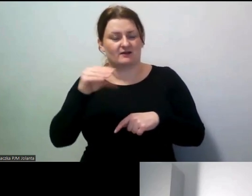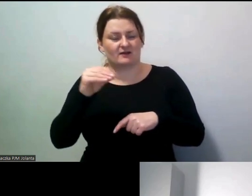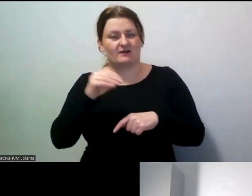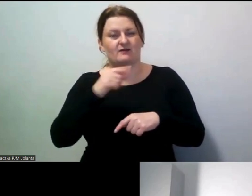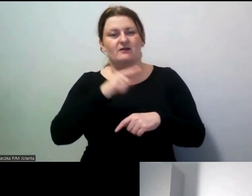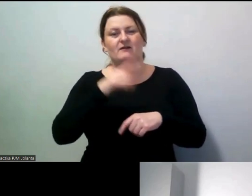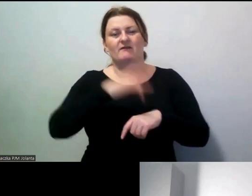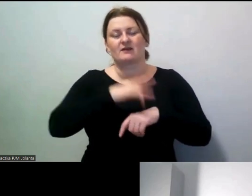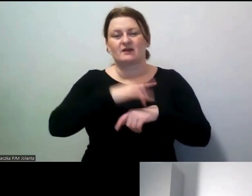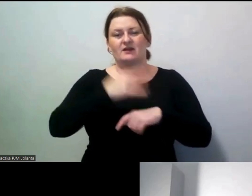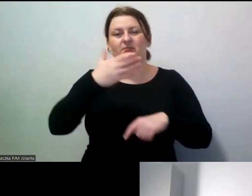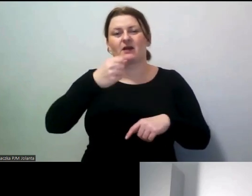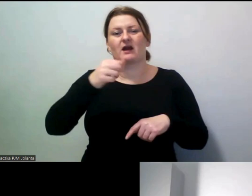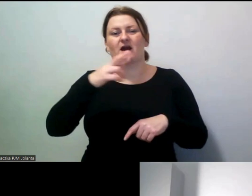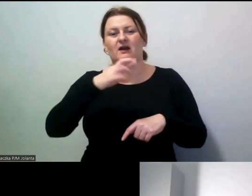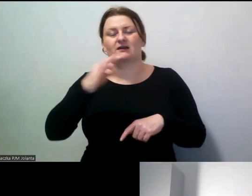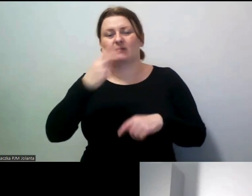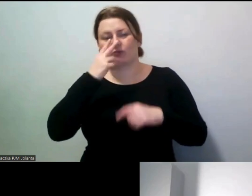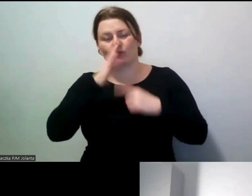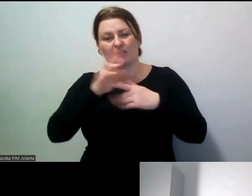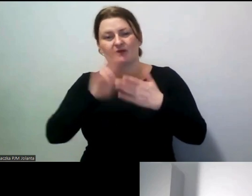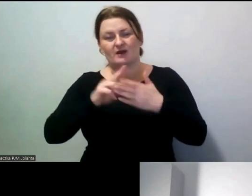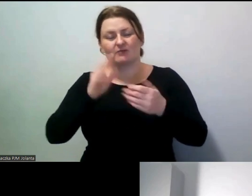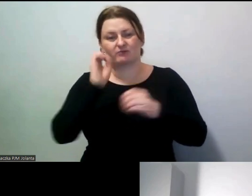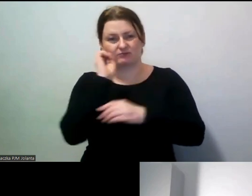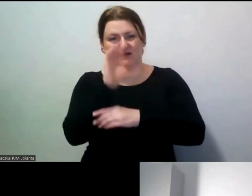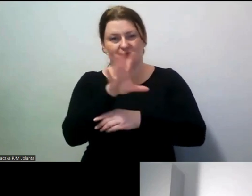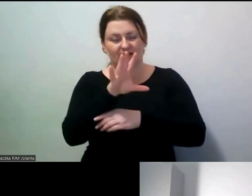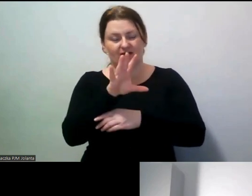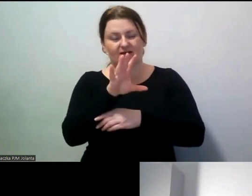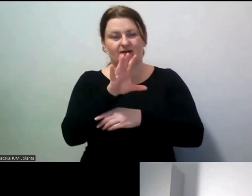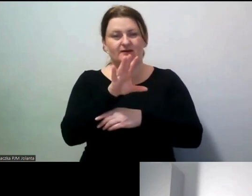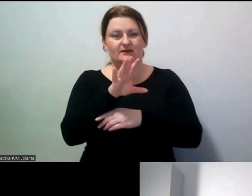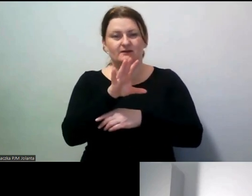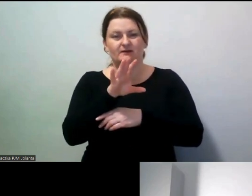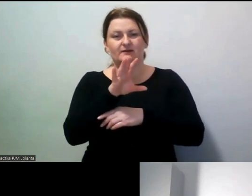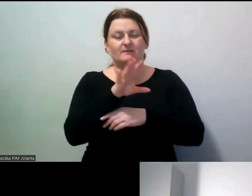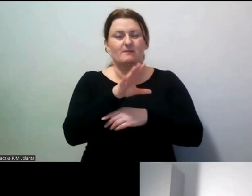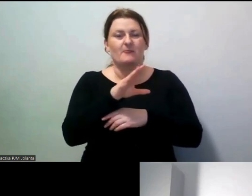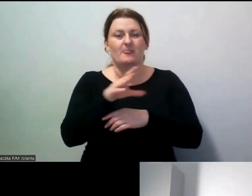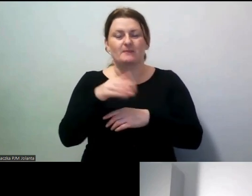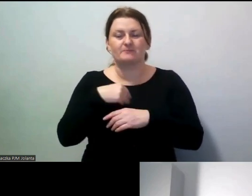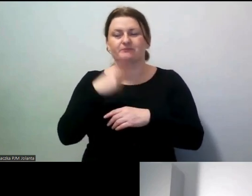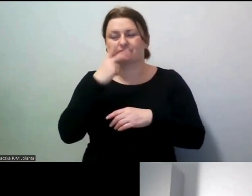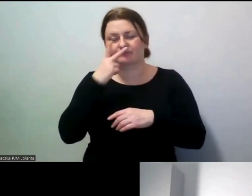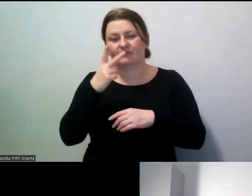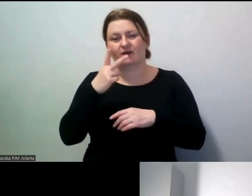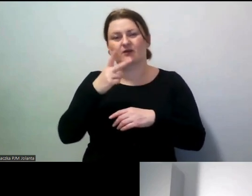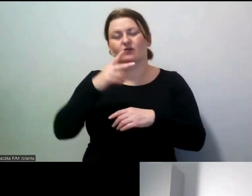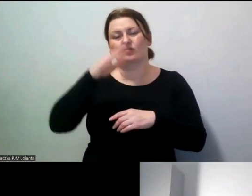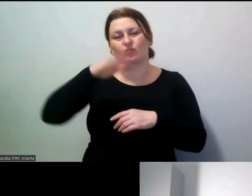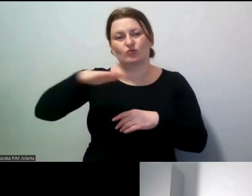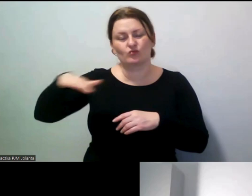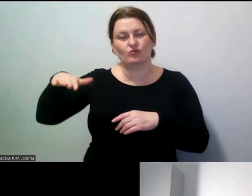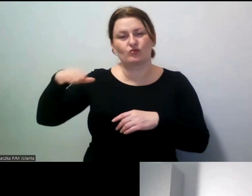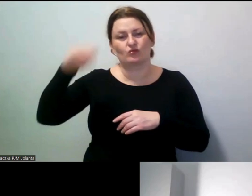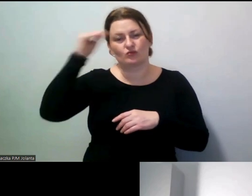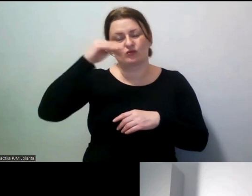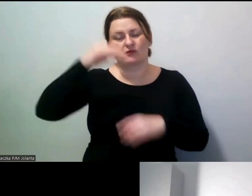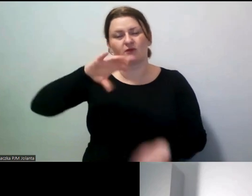pokazywała to też na prezentacji, odnieść to można do perspektywy uczniów z tej